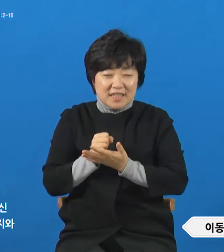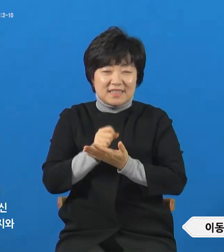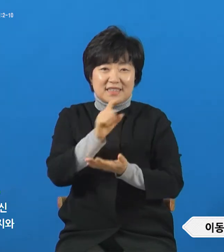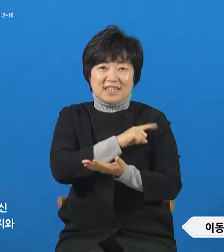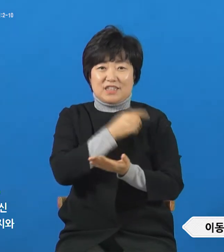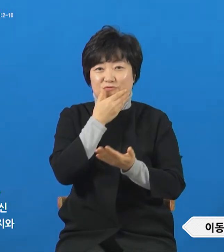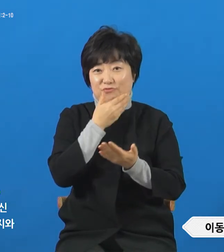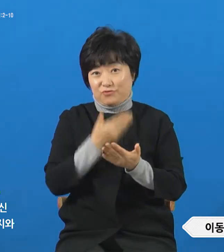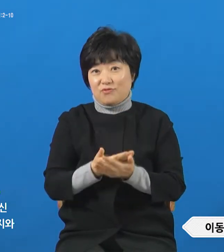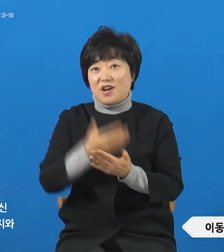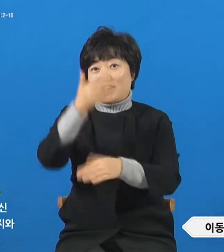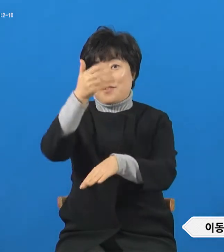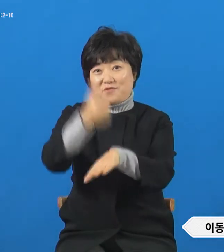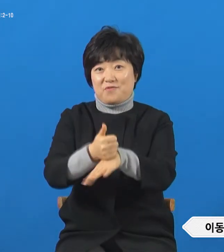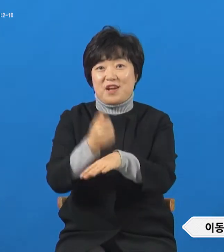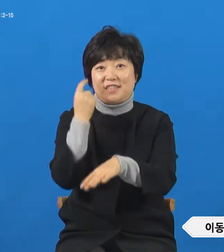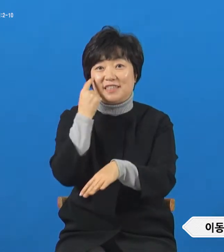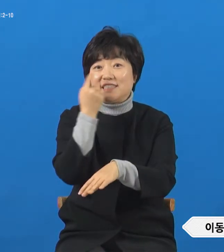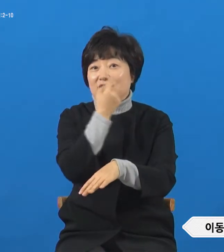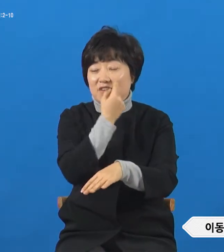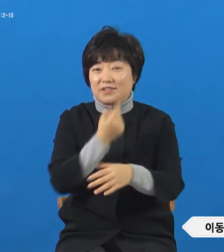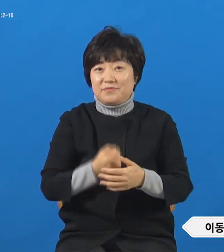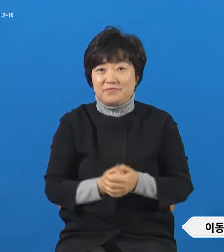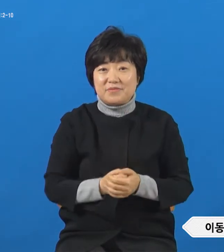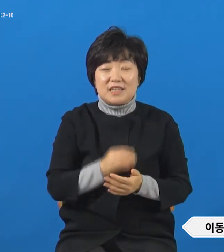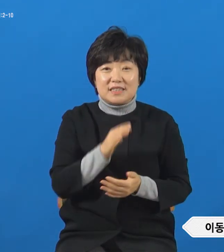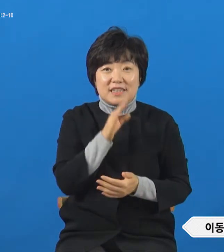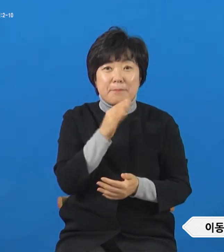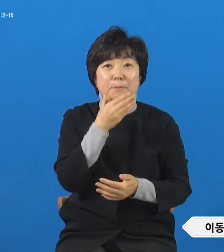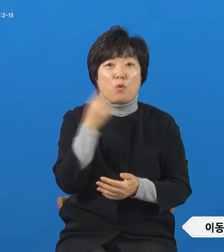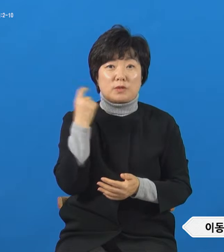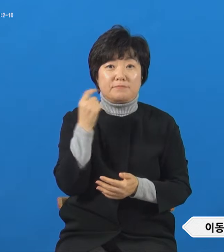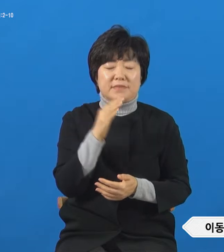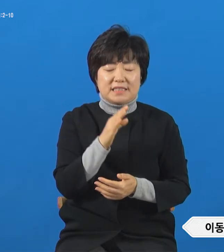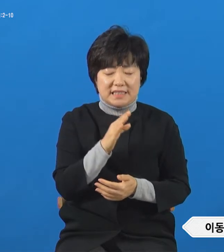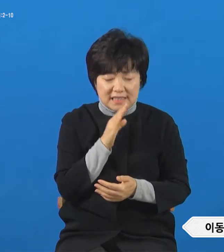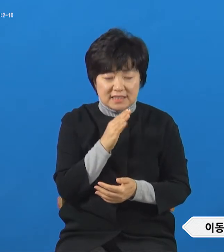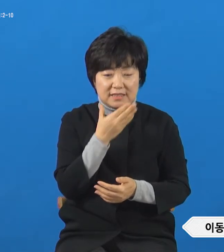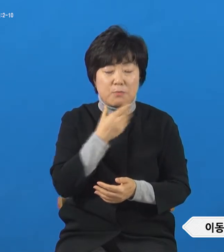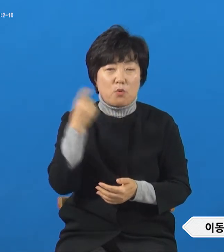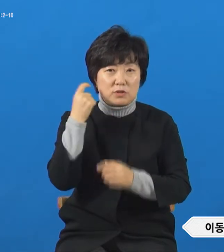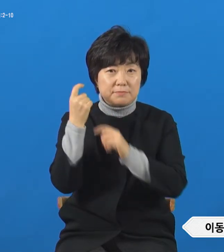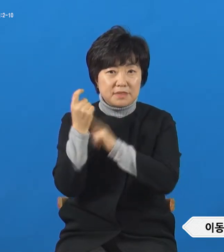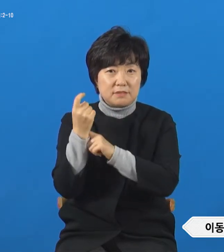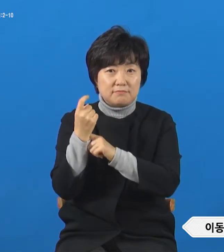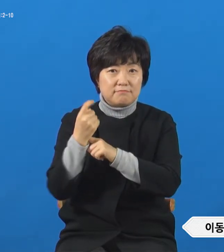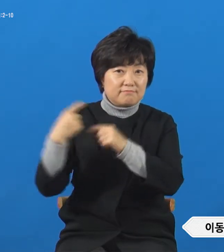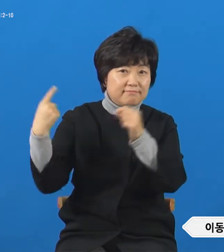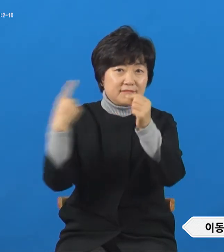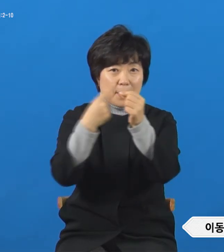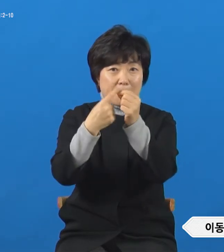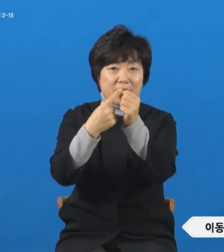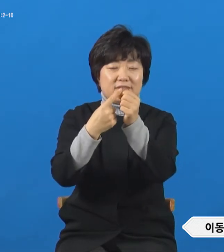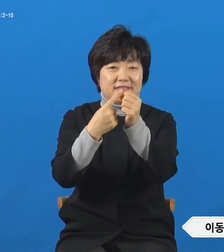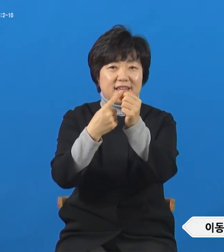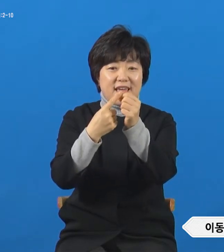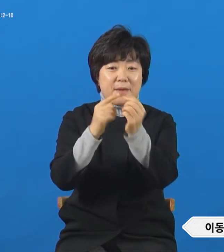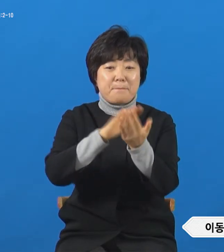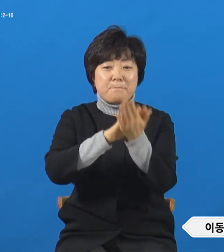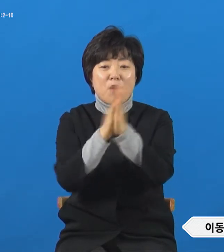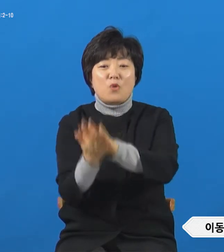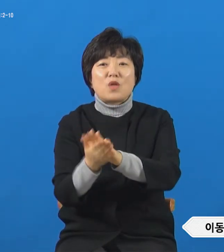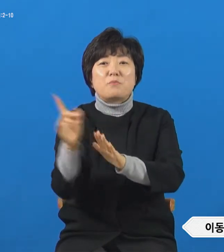가장 중요한 결과였습니다. 참된 복음, 진정한 복음이 가져오는 첫 번째 현저한 삶의